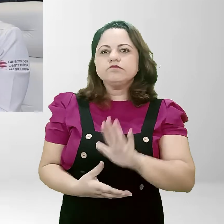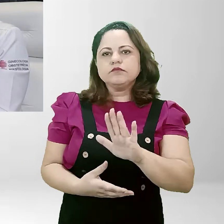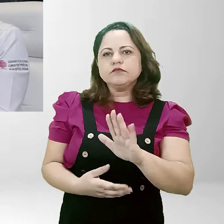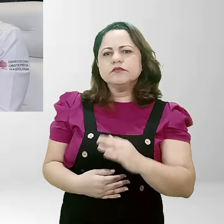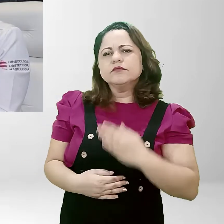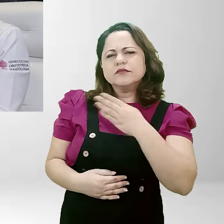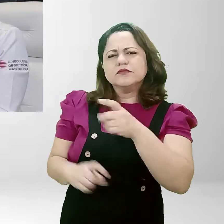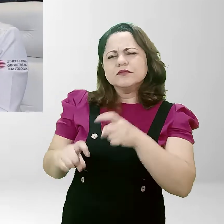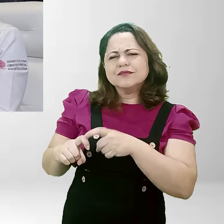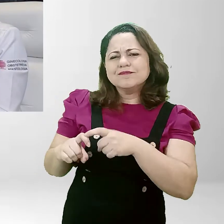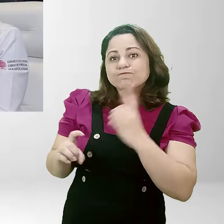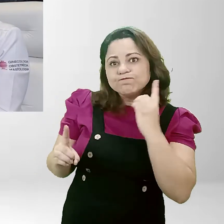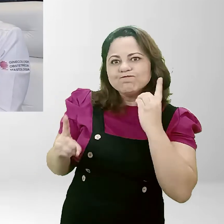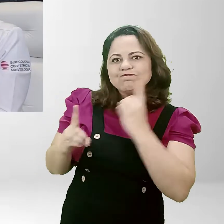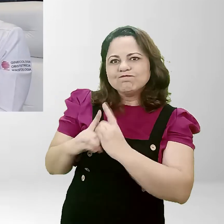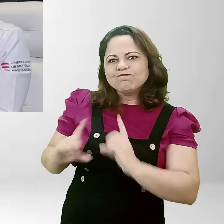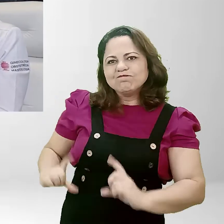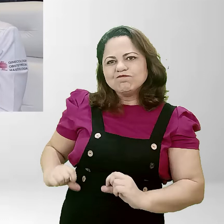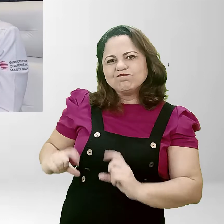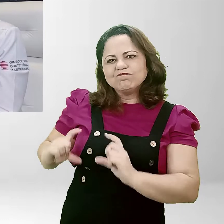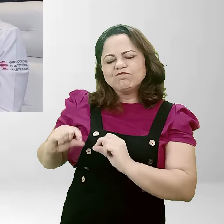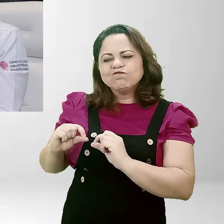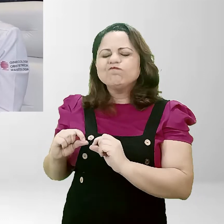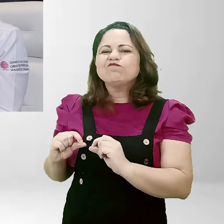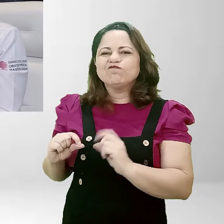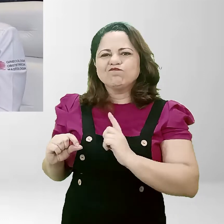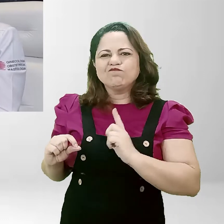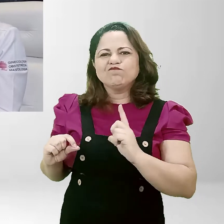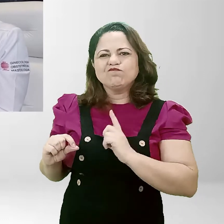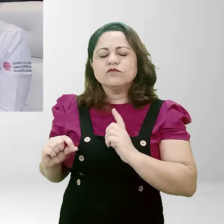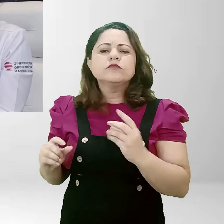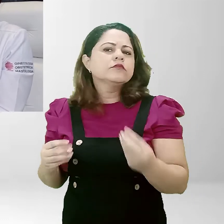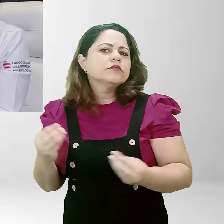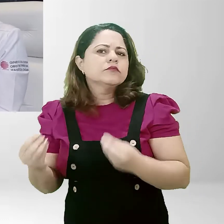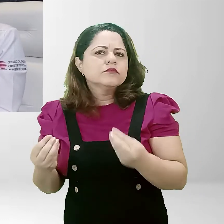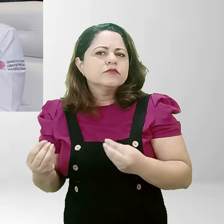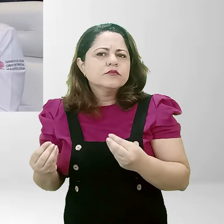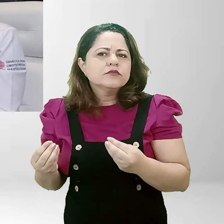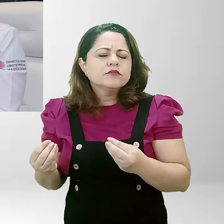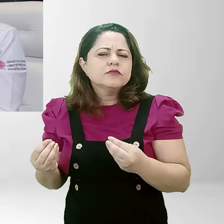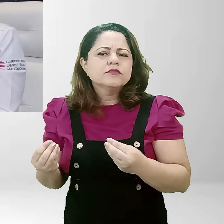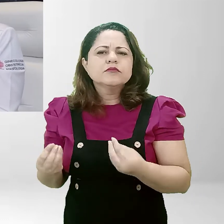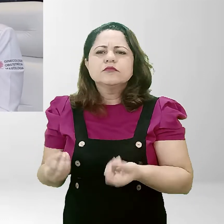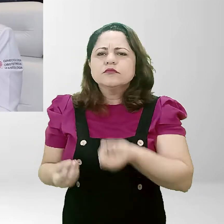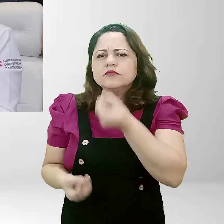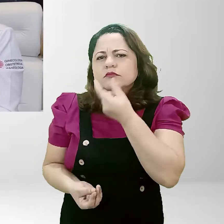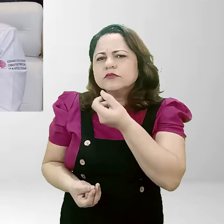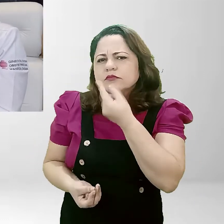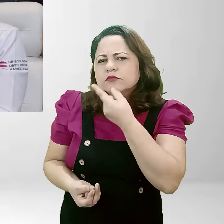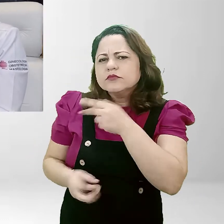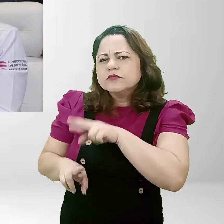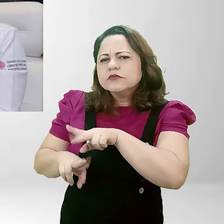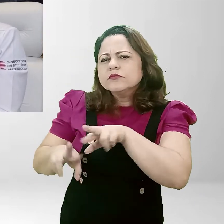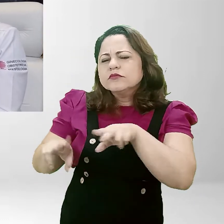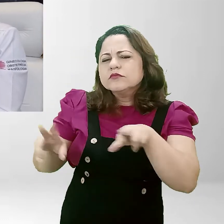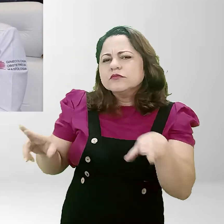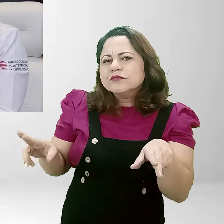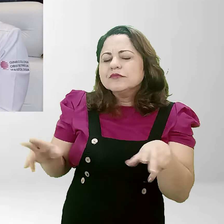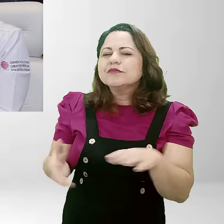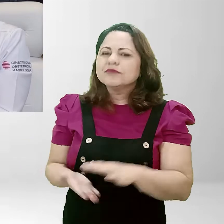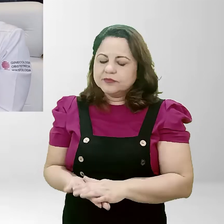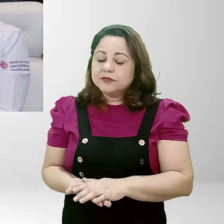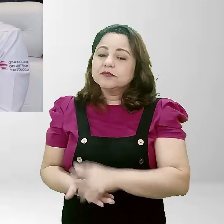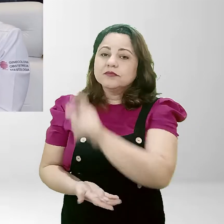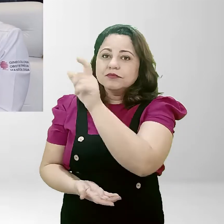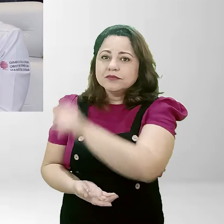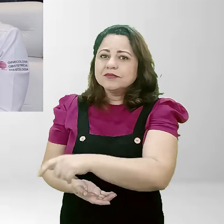E depois de um diagnóstico, como que é feito o tratamento? Tem muita mistificação no tratamento do câncer de mama, tem muito tabu,